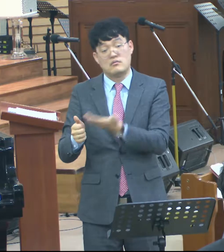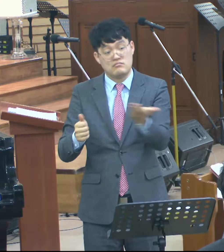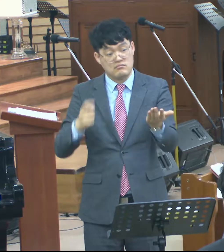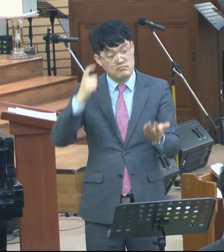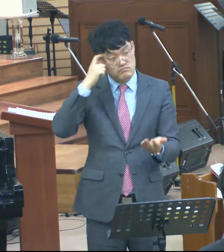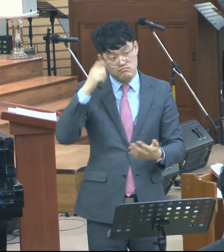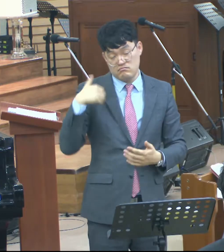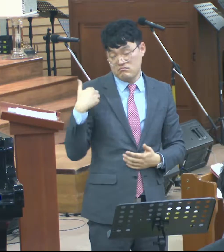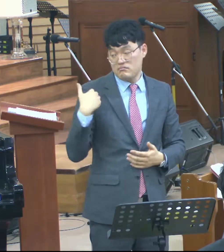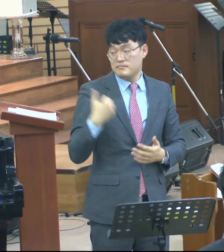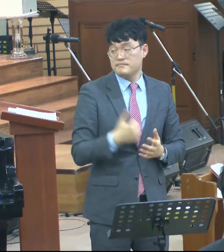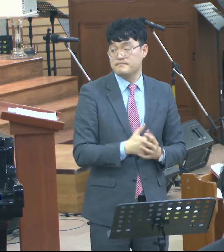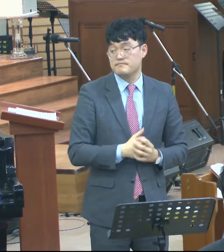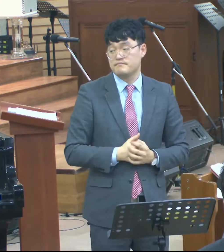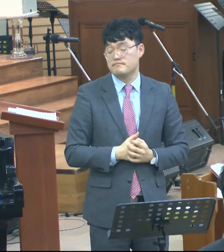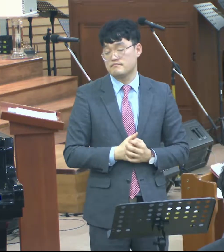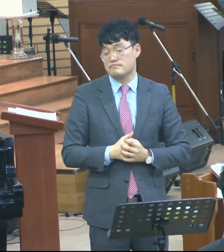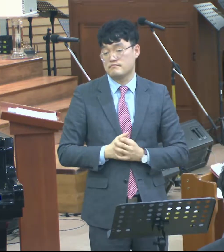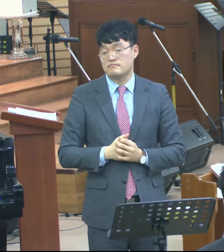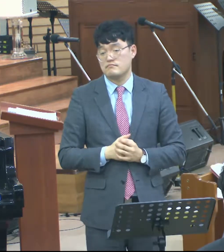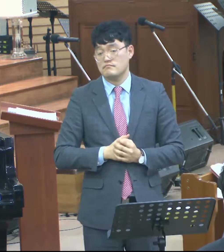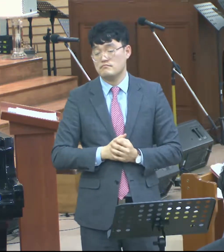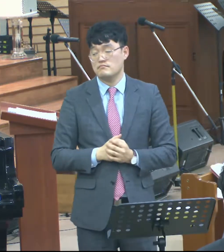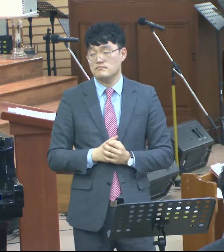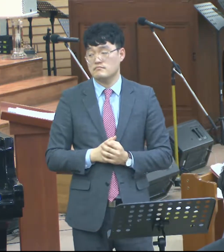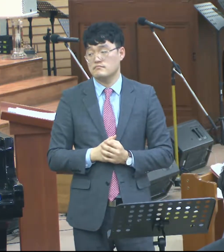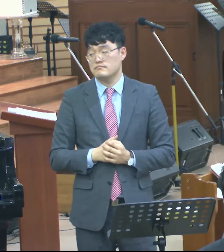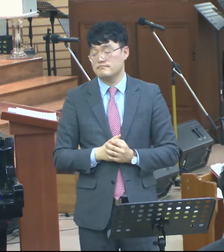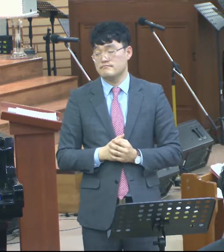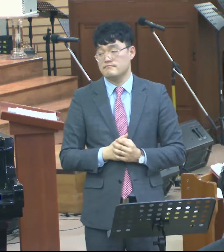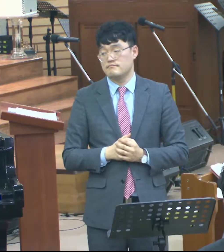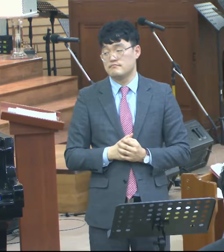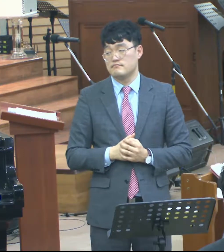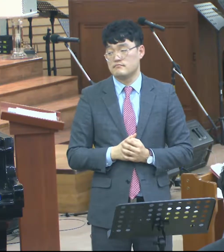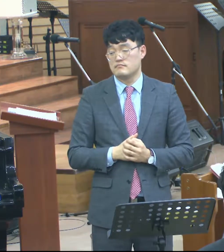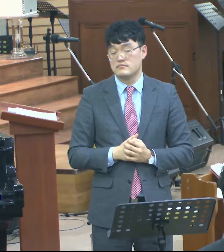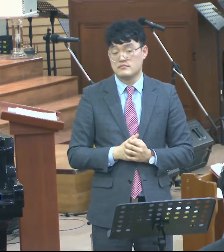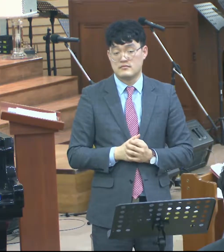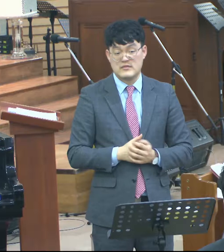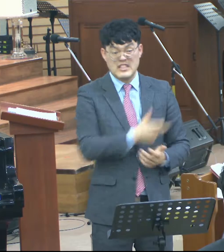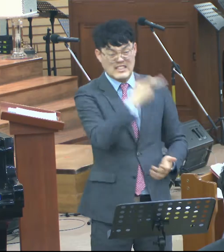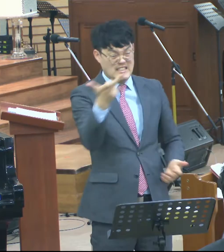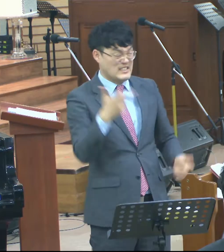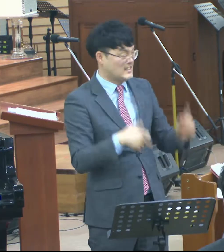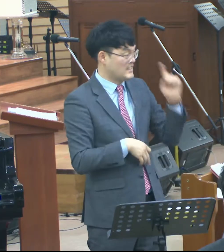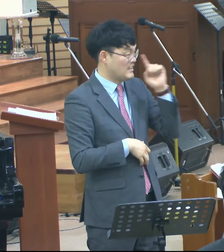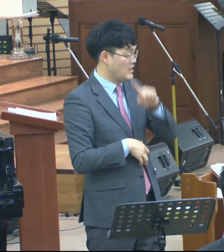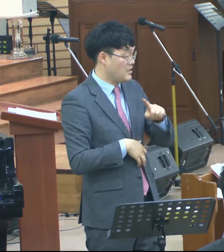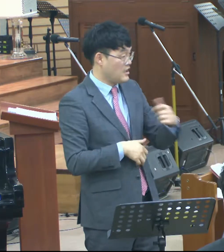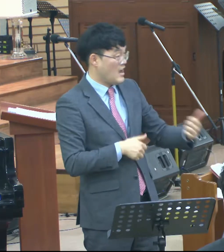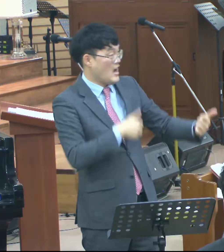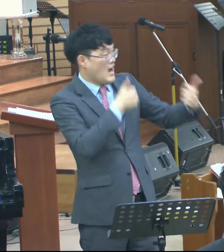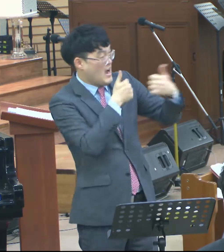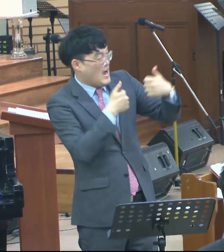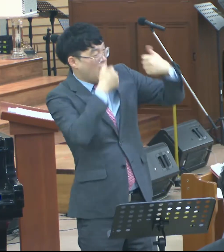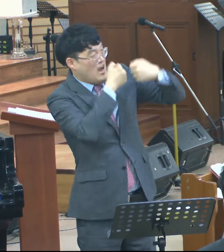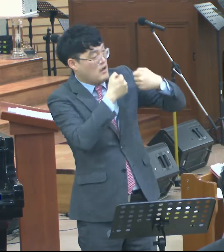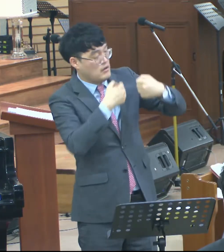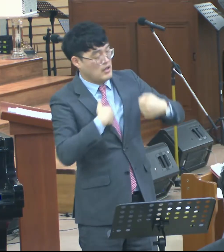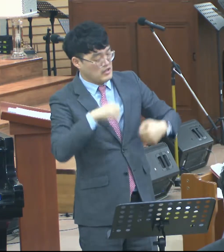왜 버텼냐고 얘기할 수가 있겠죠. 거대한 악에 맞설 필요가 없는데 왜 버텨? 여러분이 그렇게